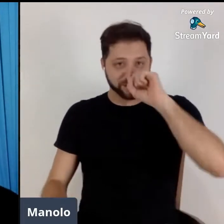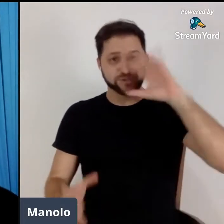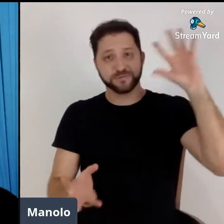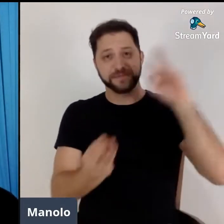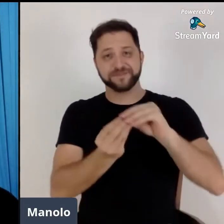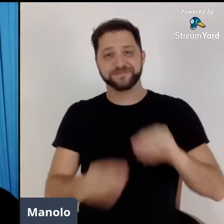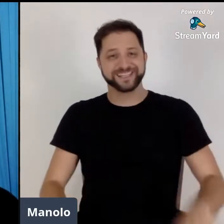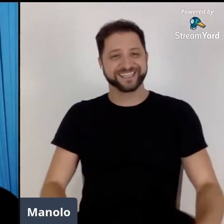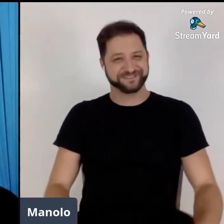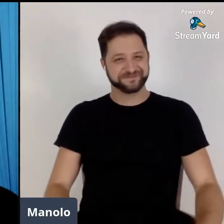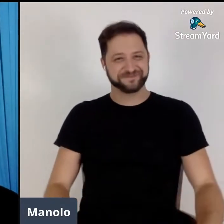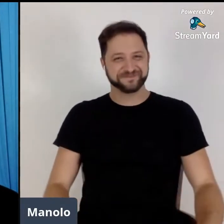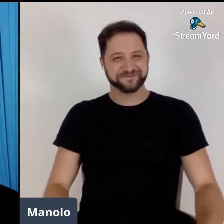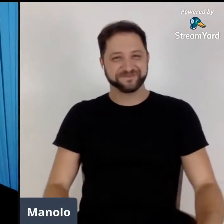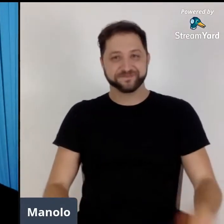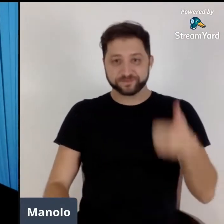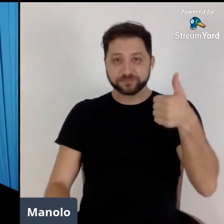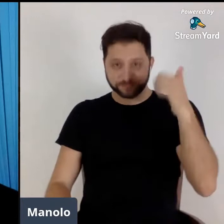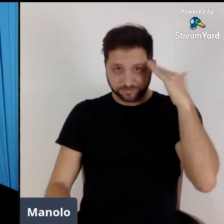Acho que eu resumi bem.